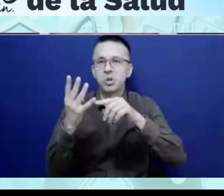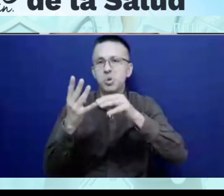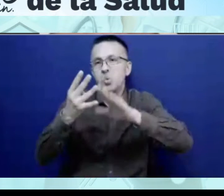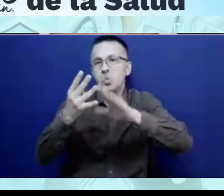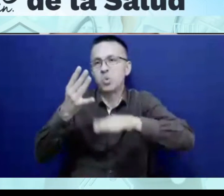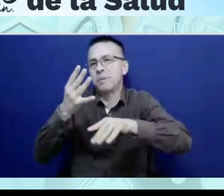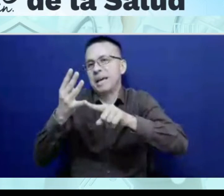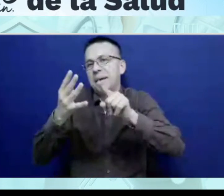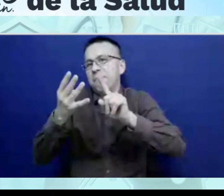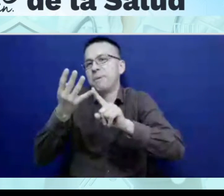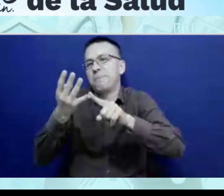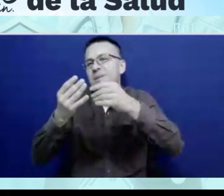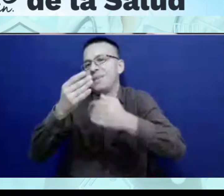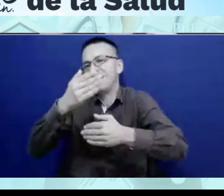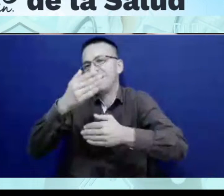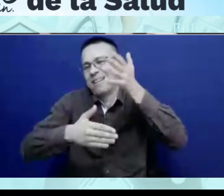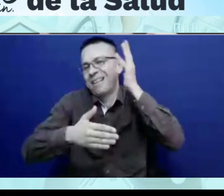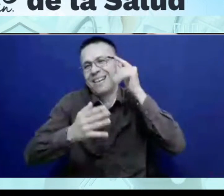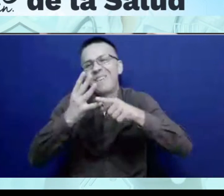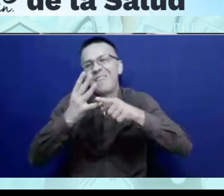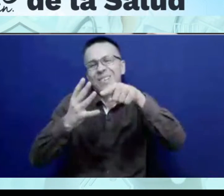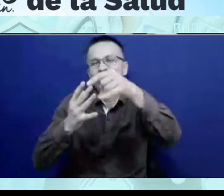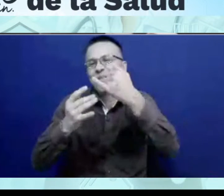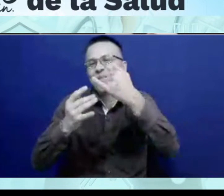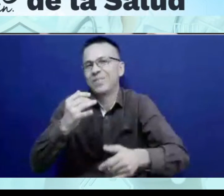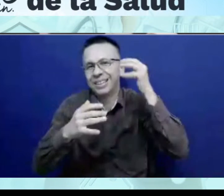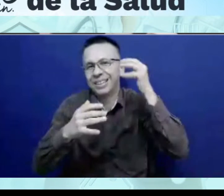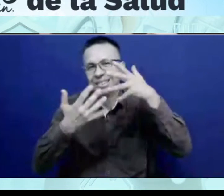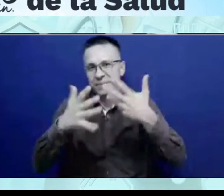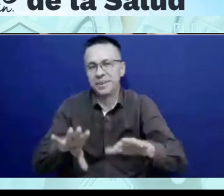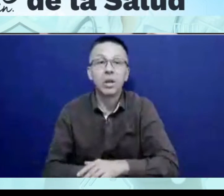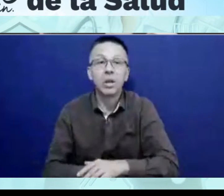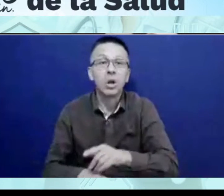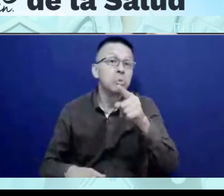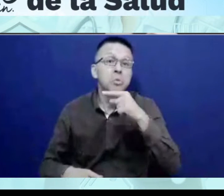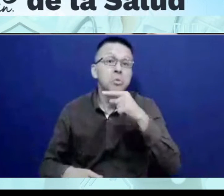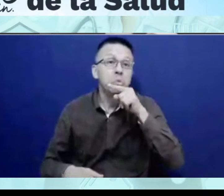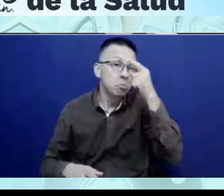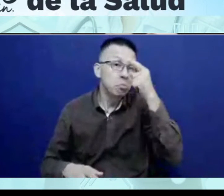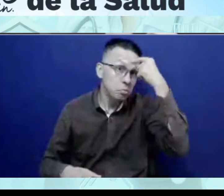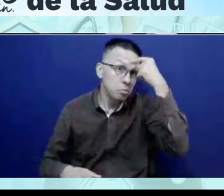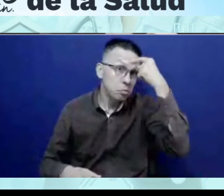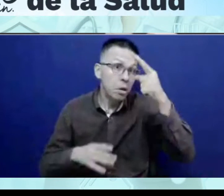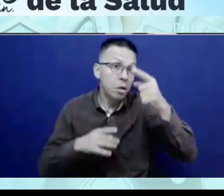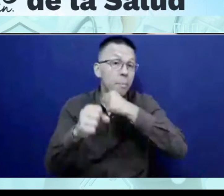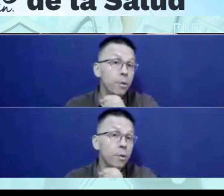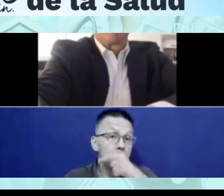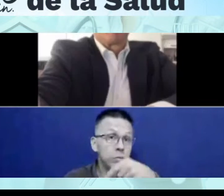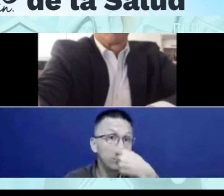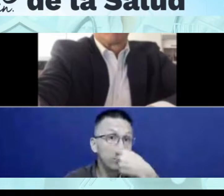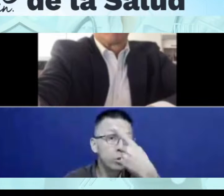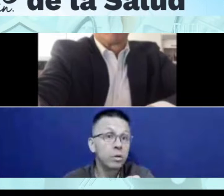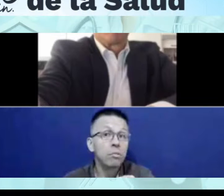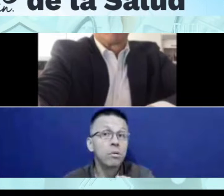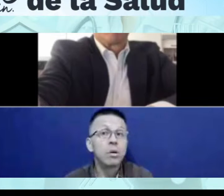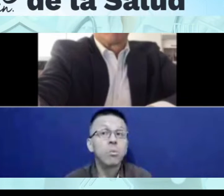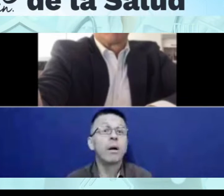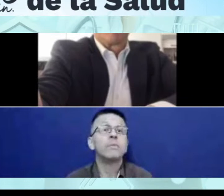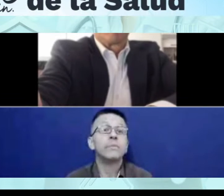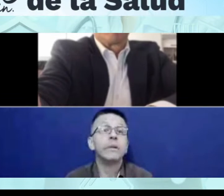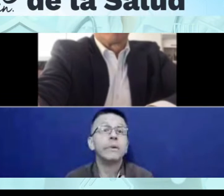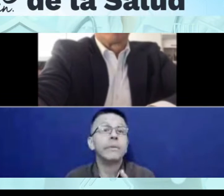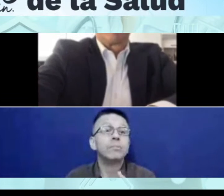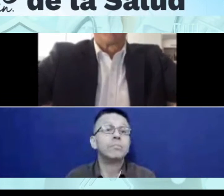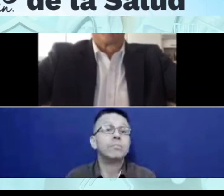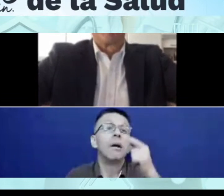cierre. Entonces, consejero, sus deseos para el próximo año, y a qué nos vamos a enfrentar, cuáles son nuestros